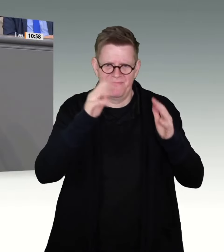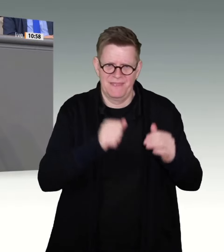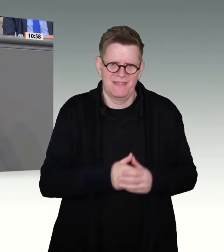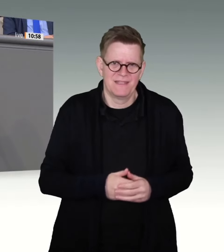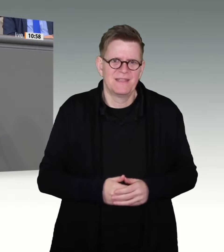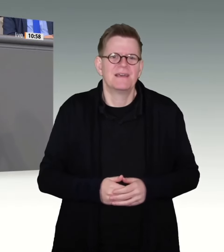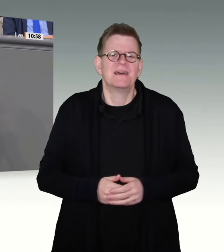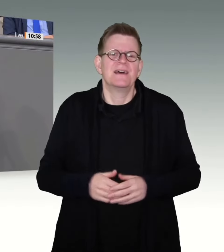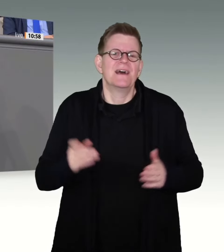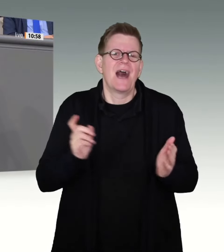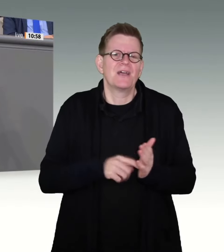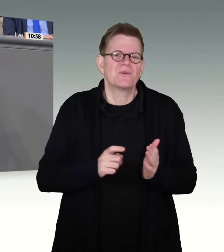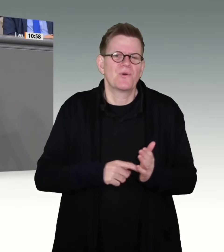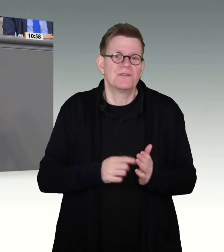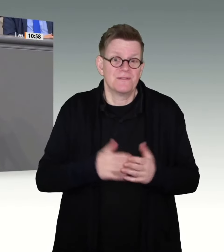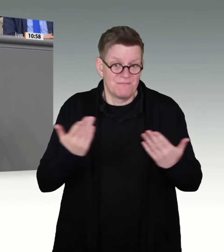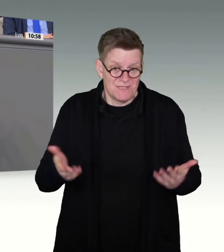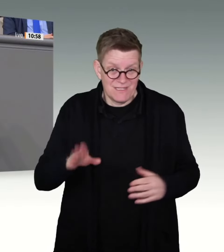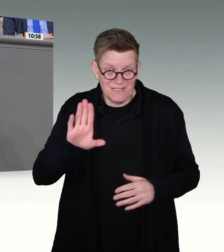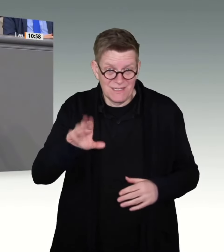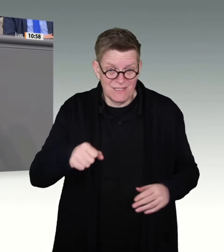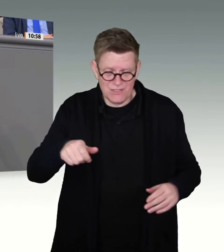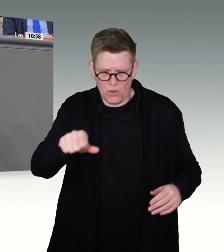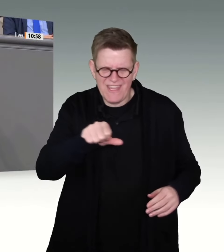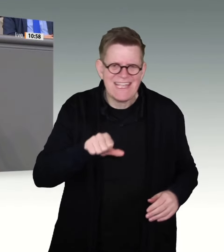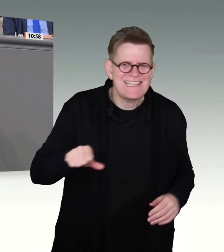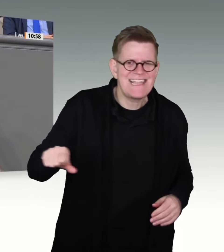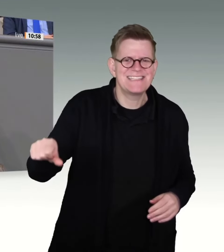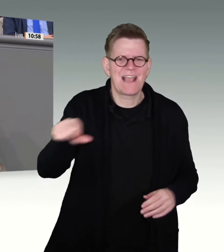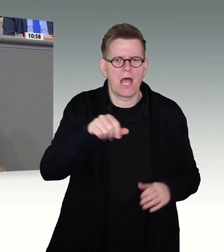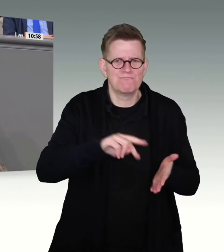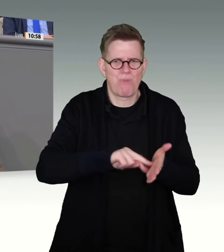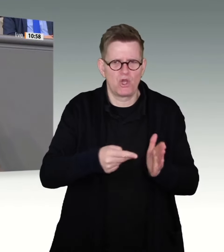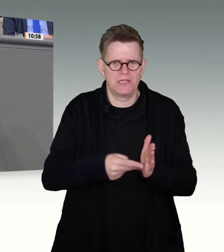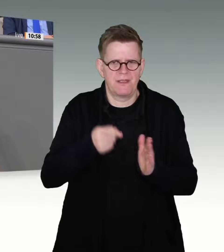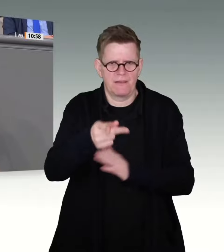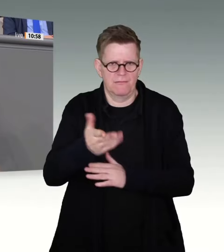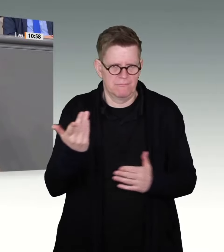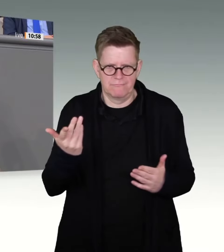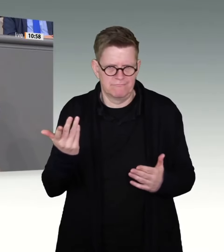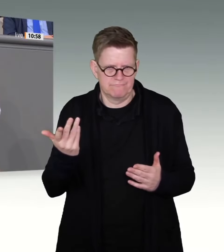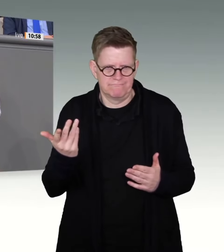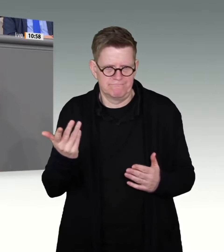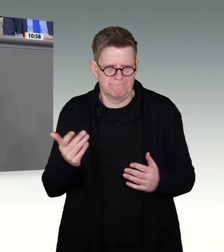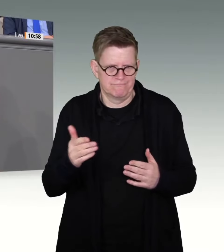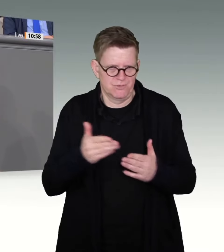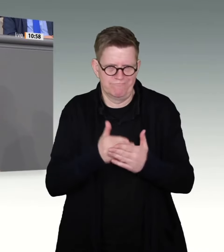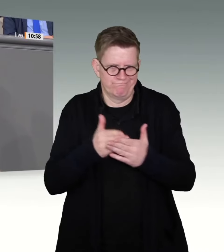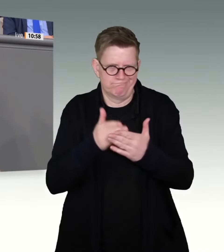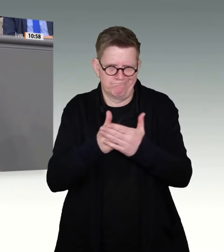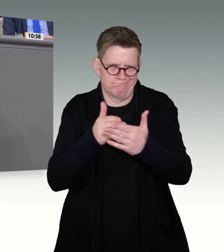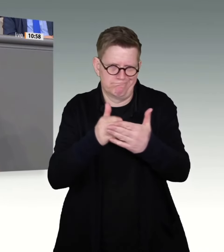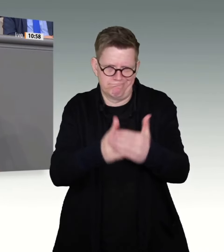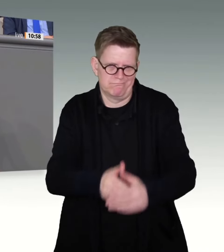Sonst kämen wir in Ihrer Gießkannenpolitik nicht voran. Auf der EU-Ebene